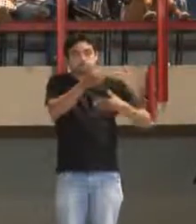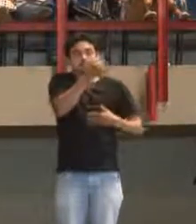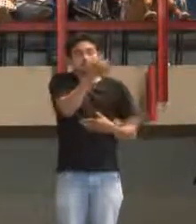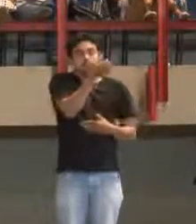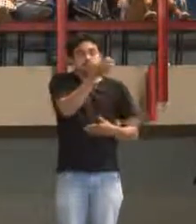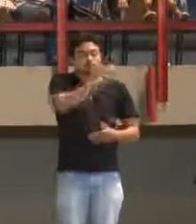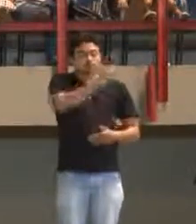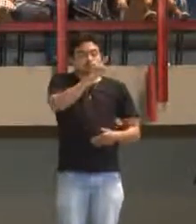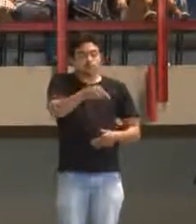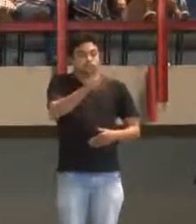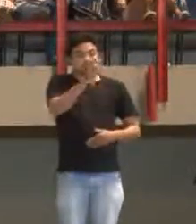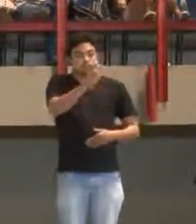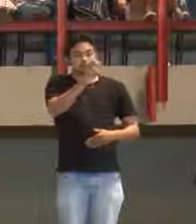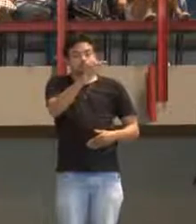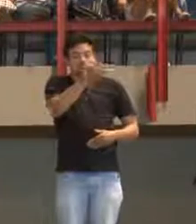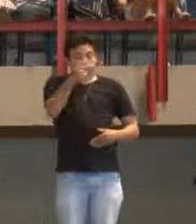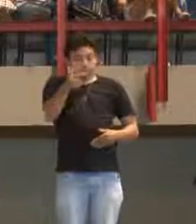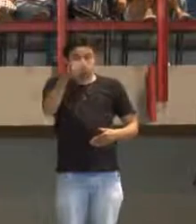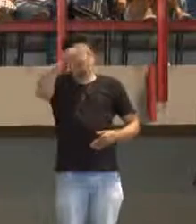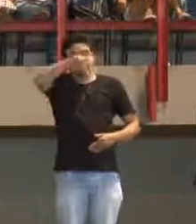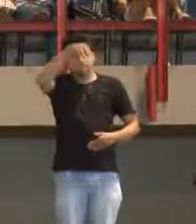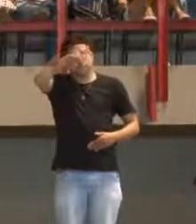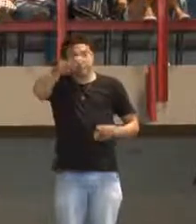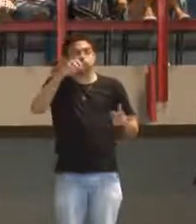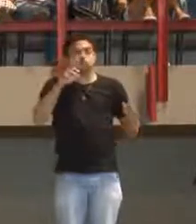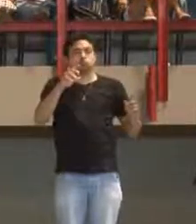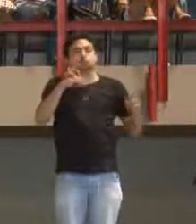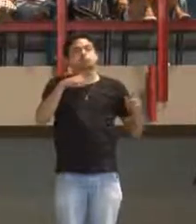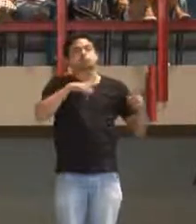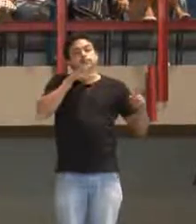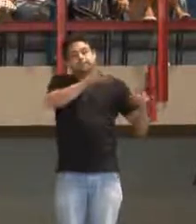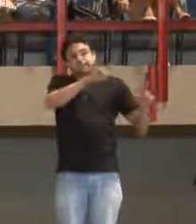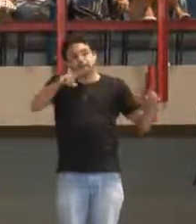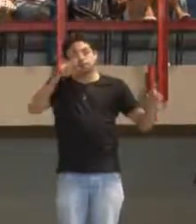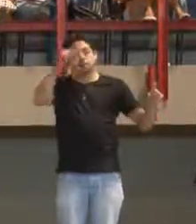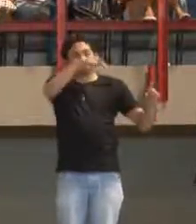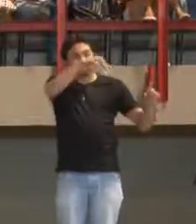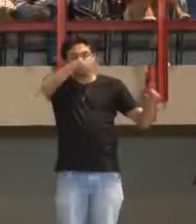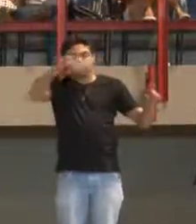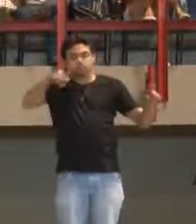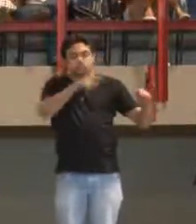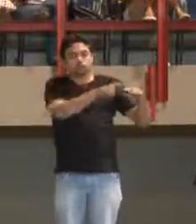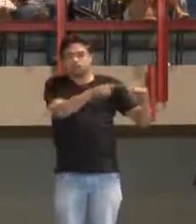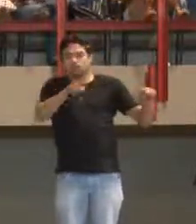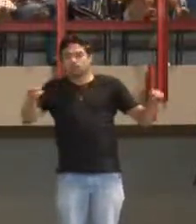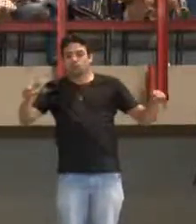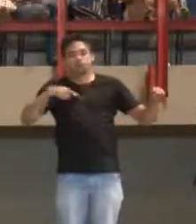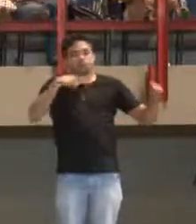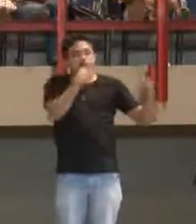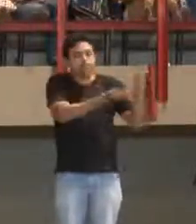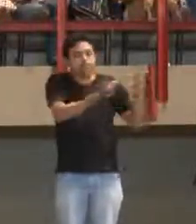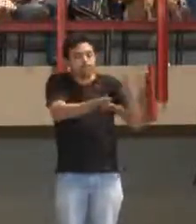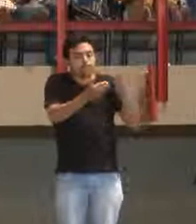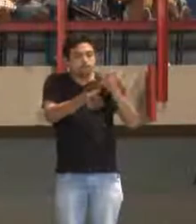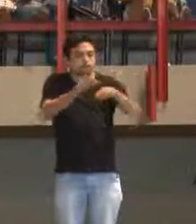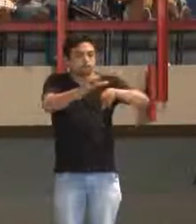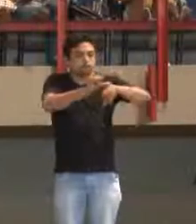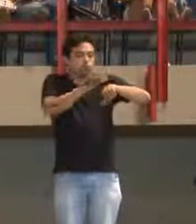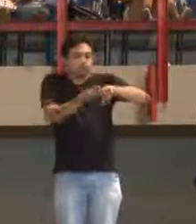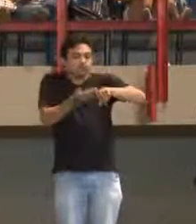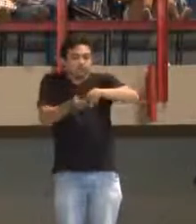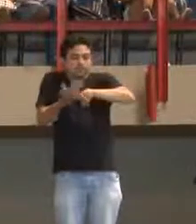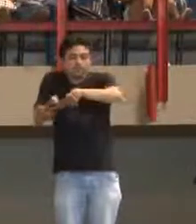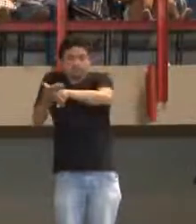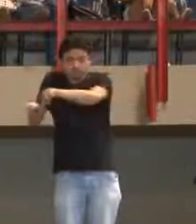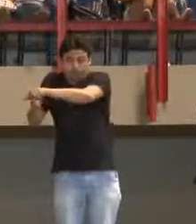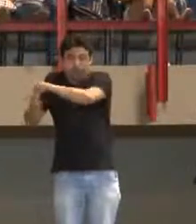0,32 minutos a cada minuto que se passa na corrida. O ideal de uma pessoa que